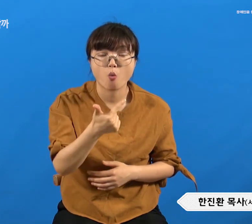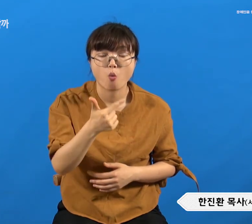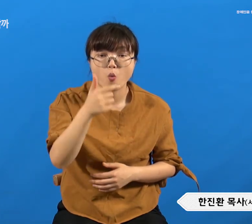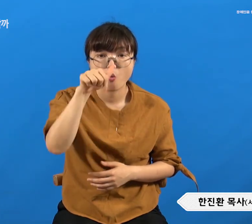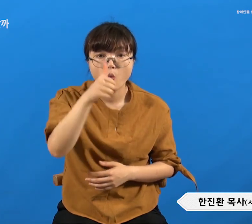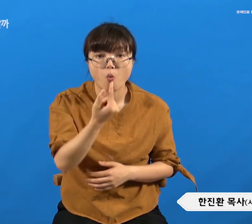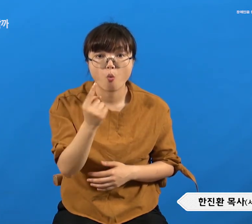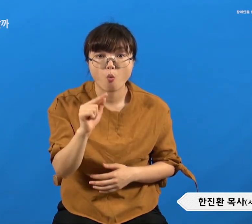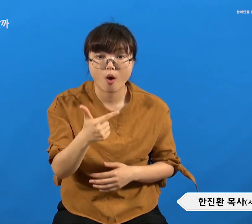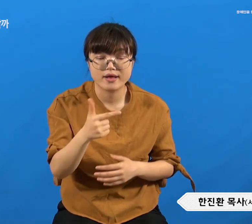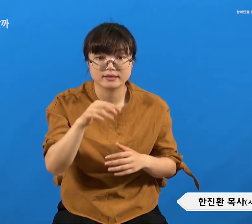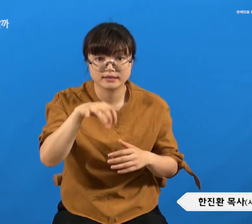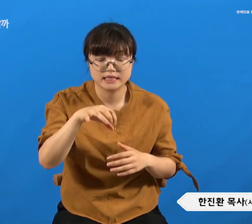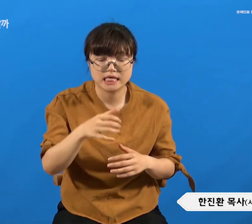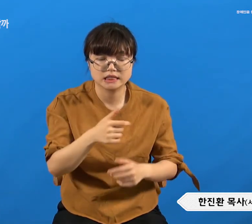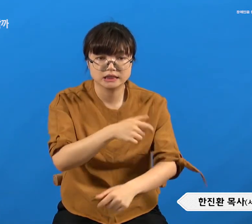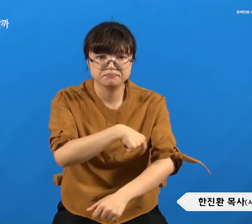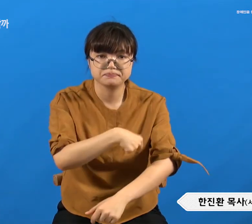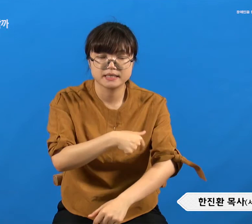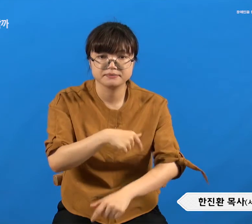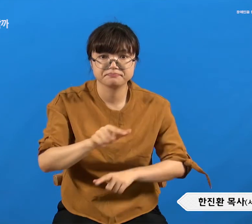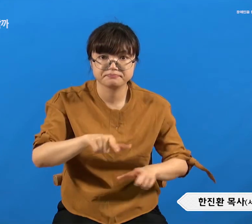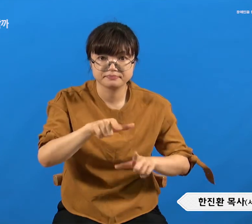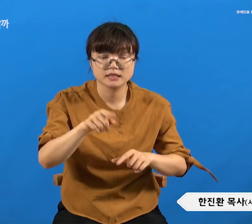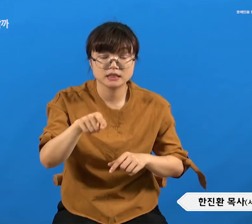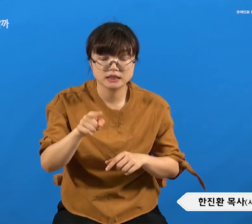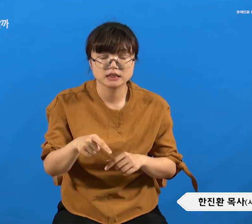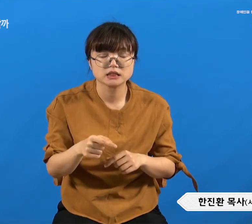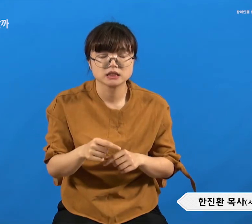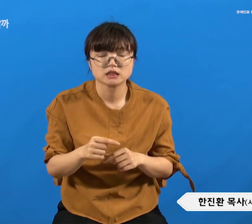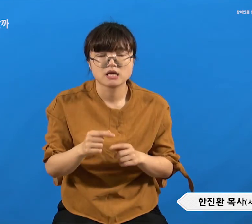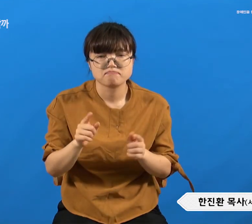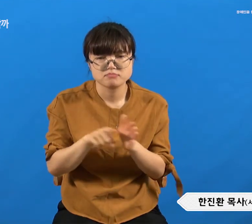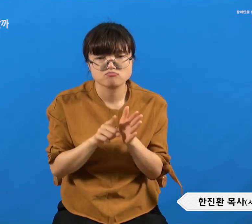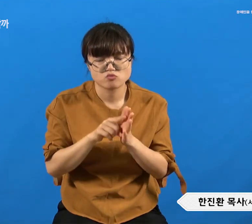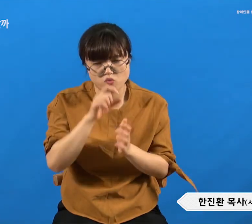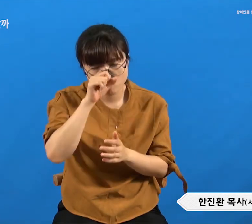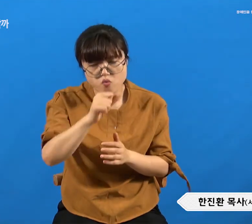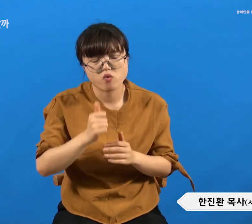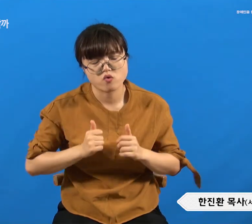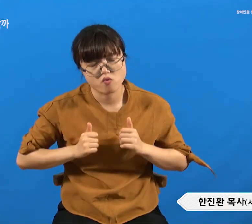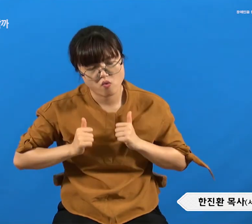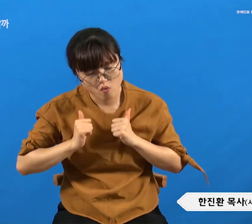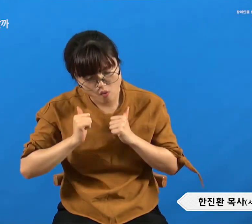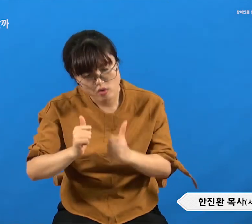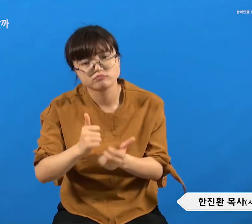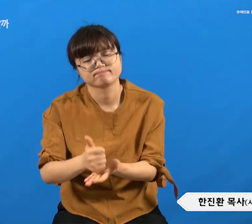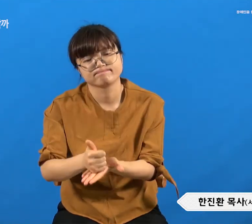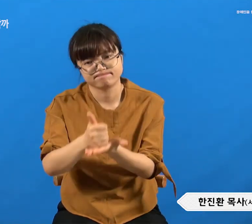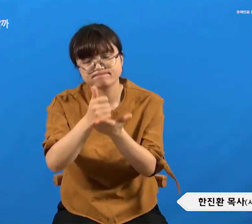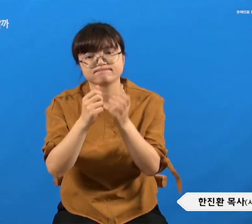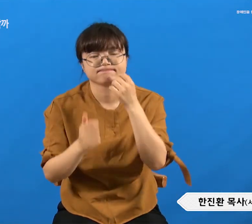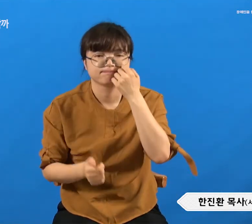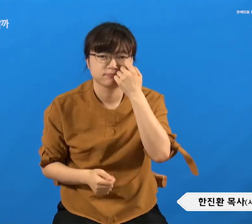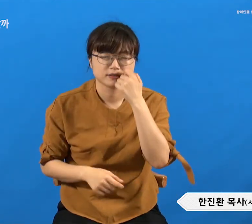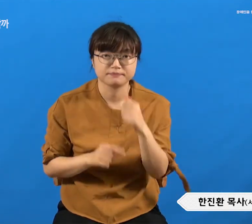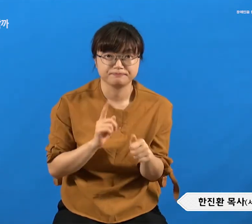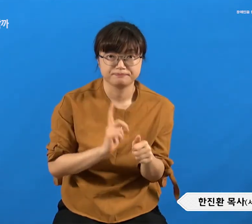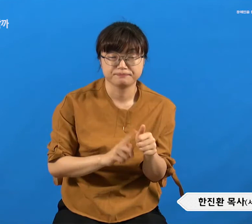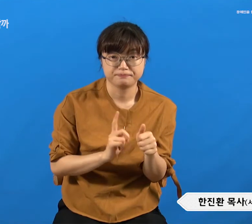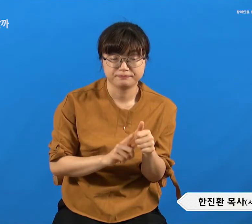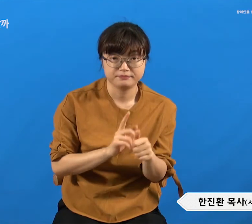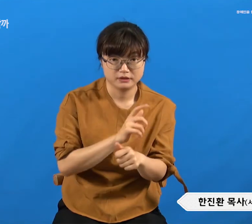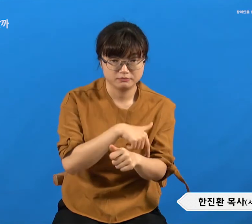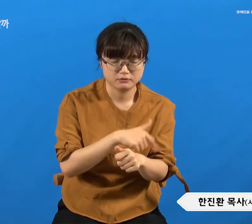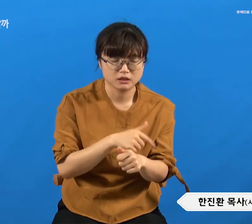그 집사님은 이 한인교회에서 아주 신앙생활도 열심히 하는 그런 믿음이 깊은 분입니다.